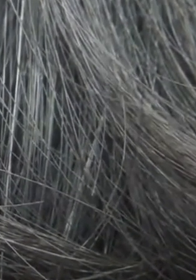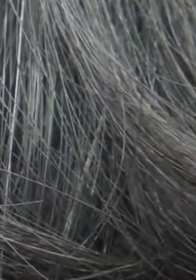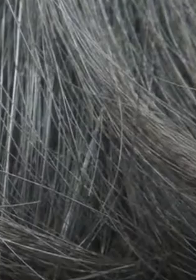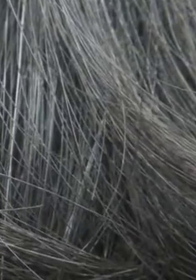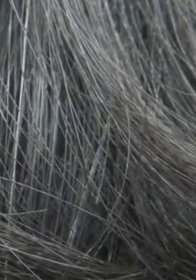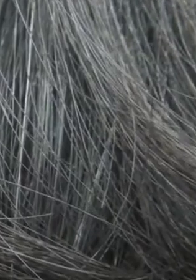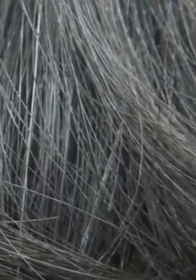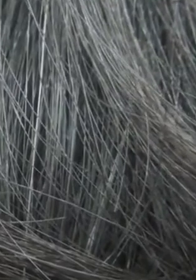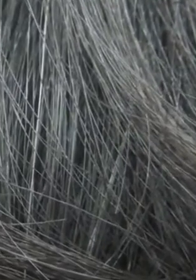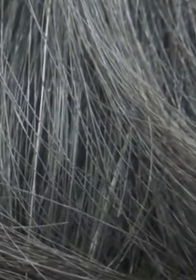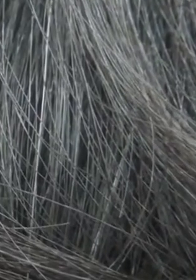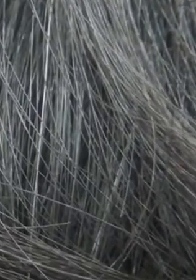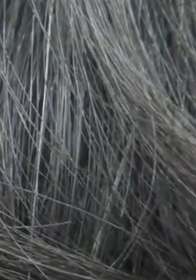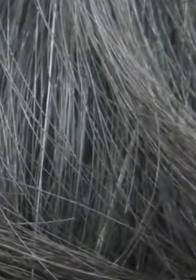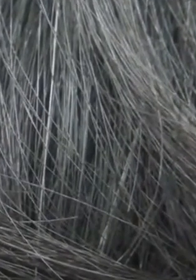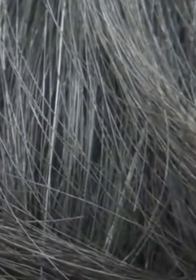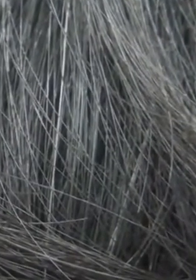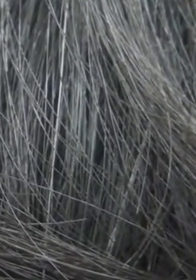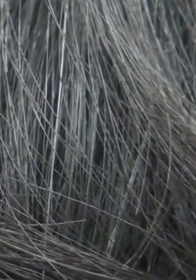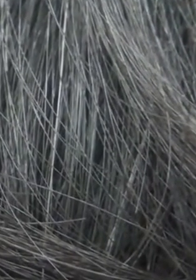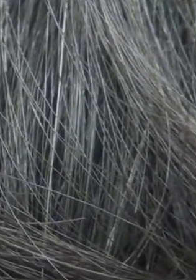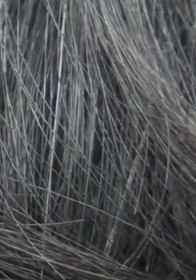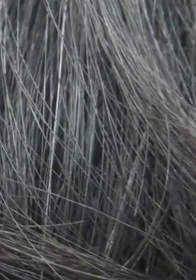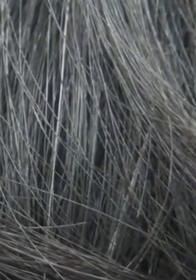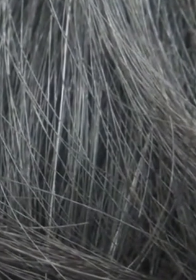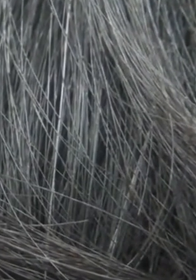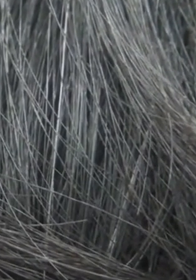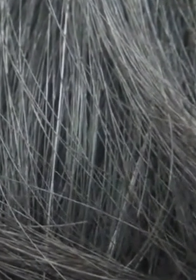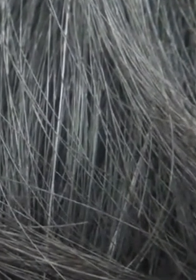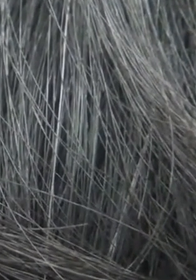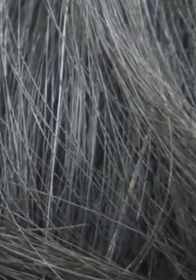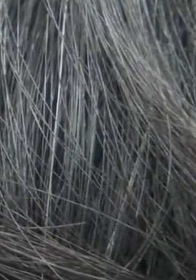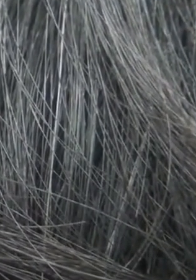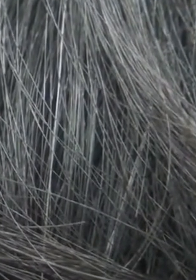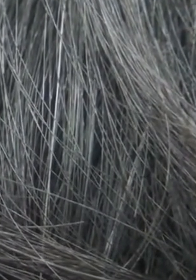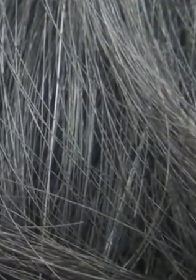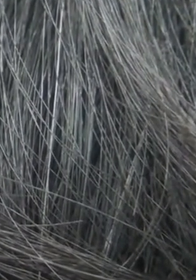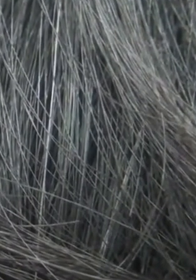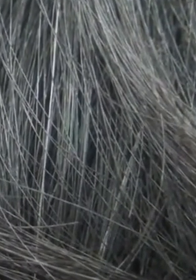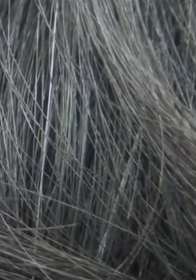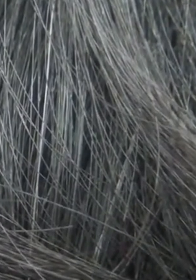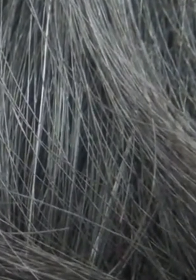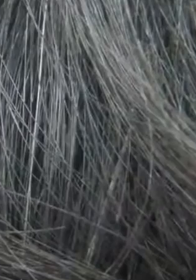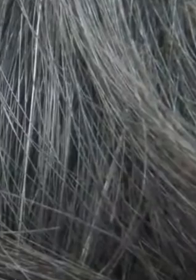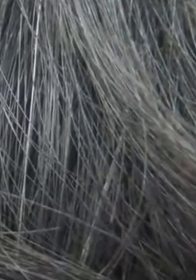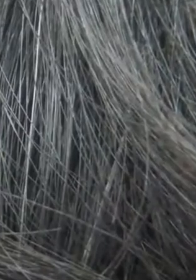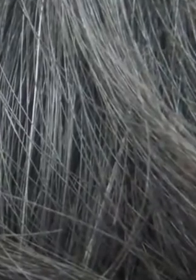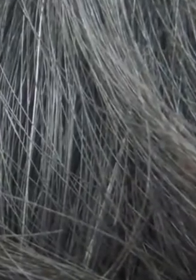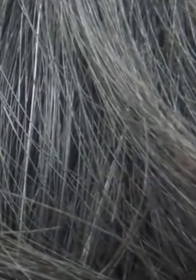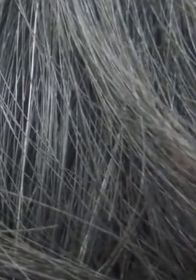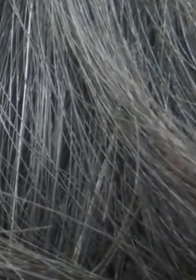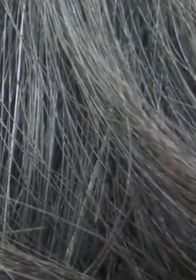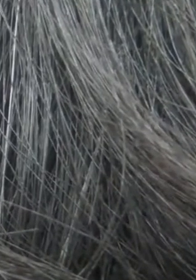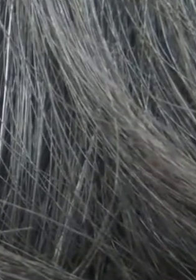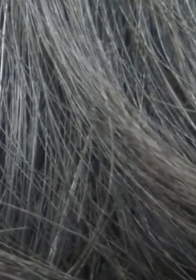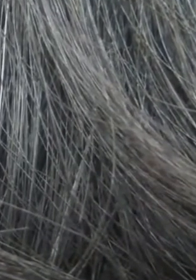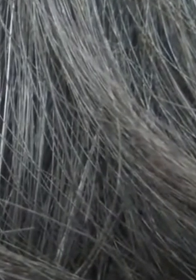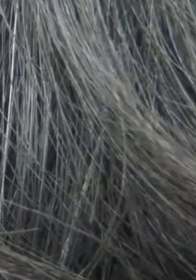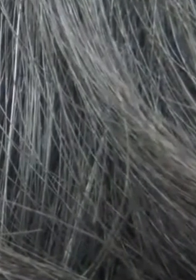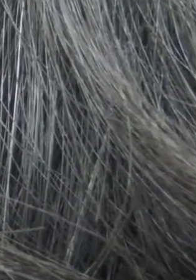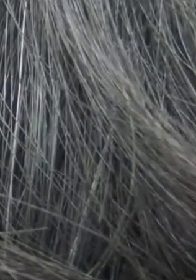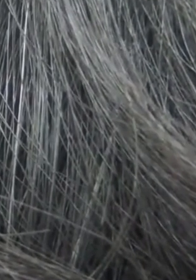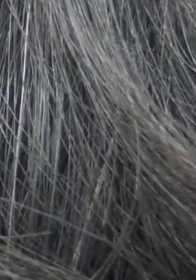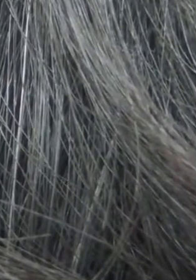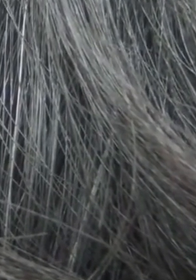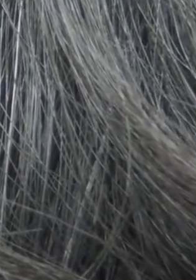위임하지 않고 있습니다. 원료 제조물로 인한 다양한 시민 피해가 발생하고 있고 가습기